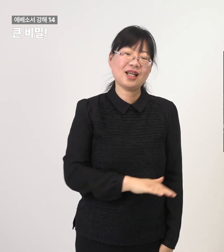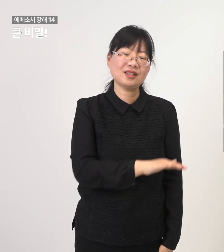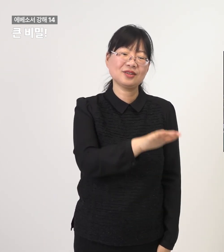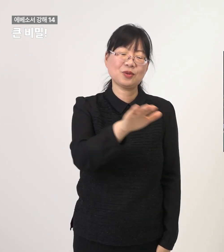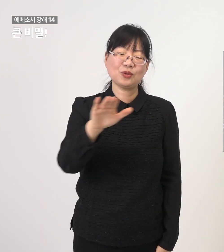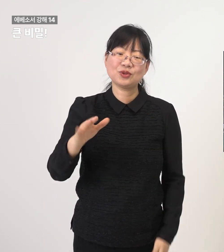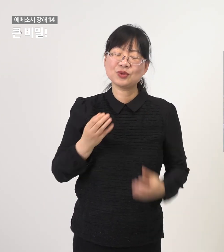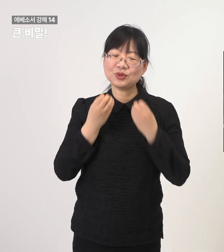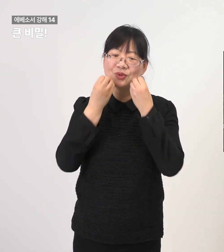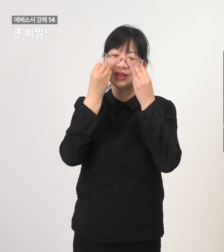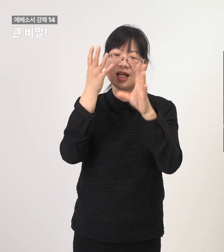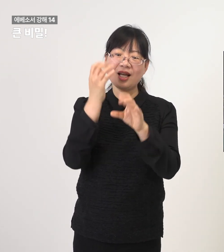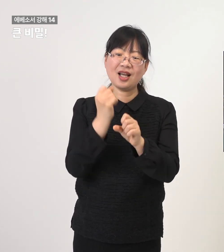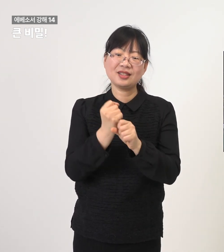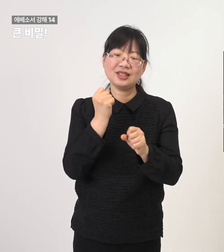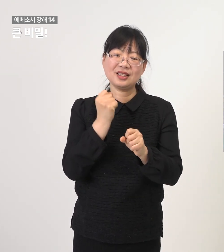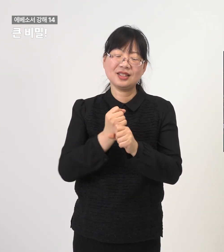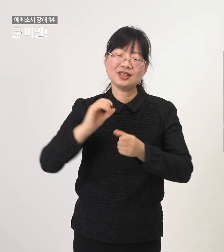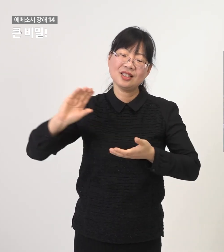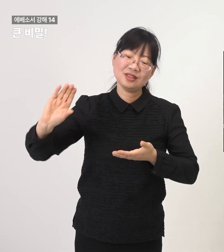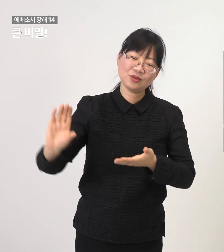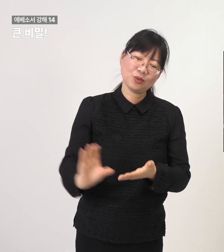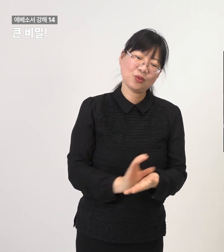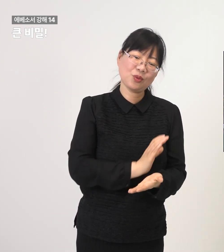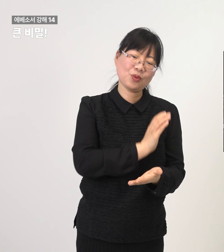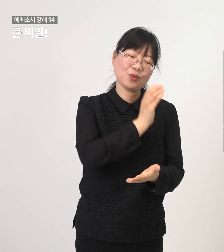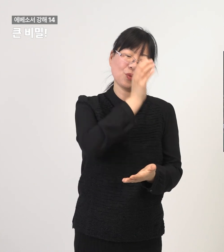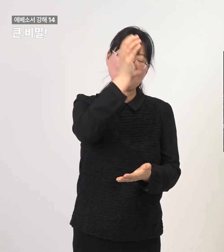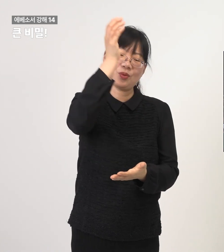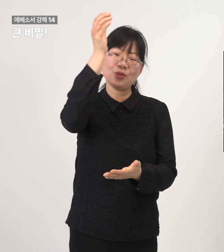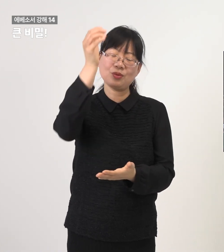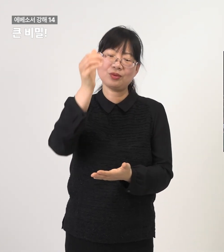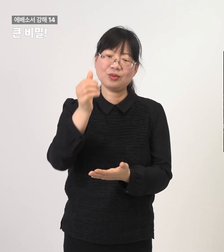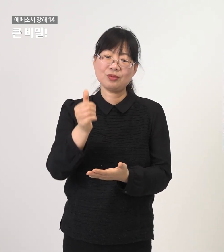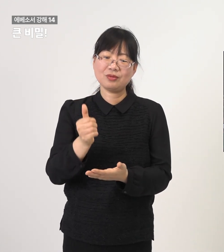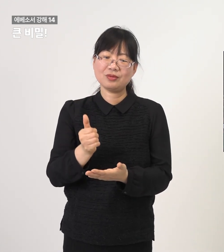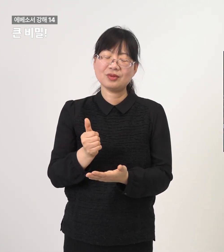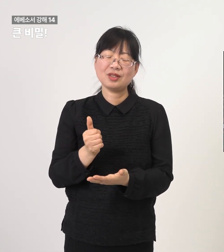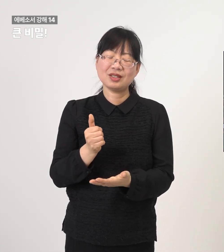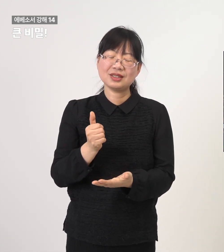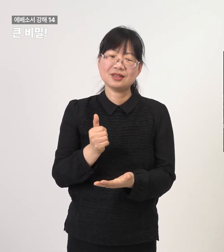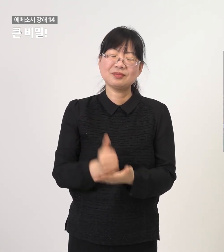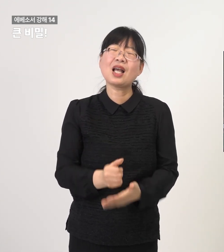우리의 창조주 그리스도